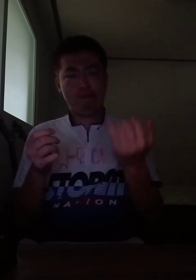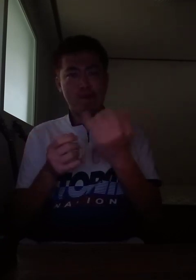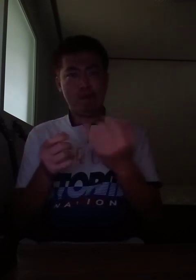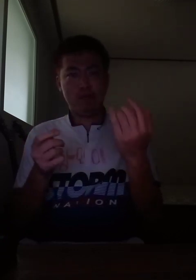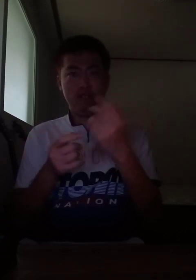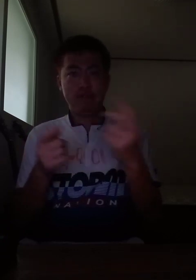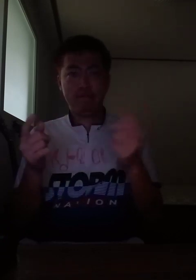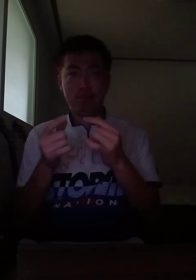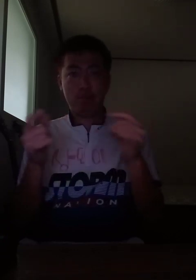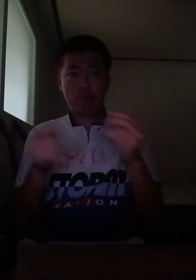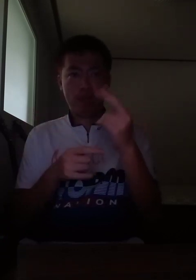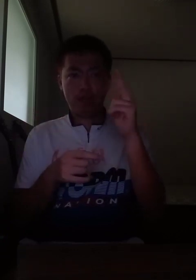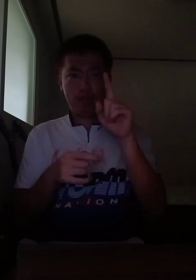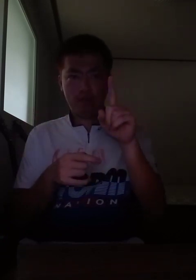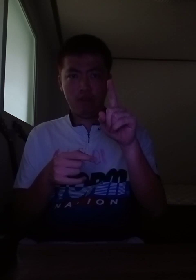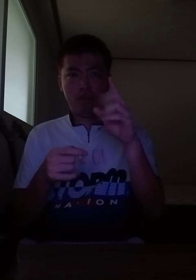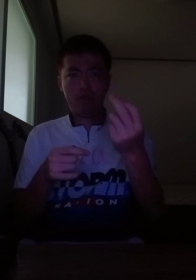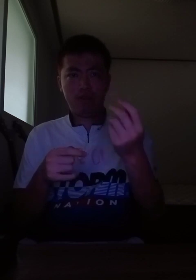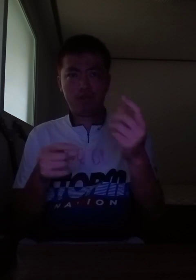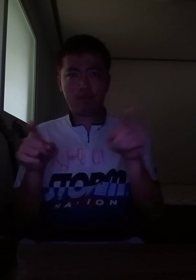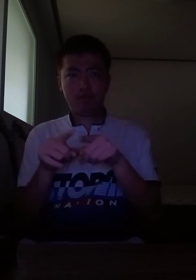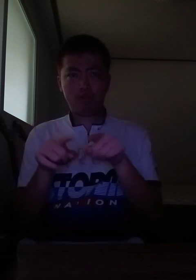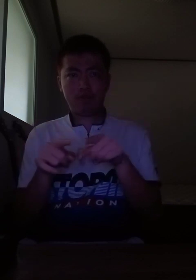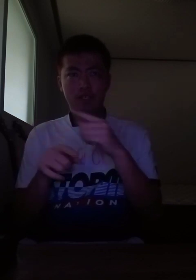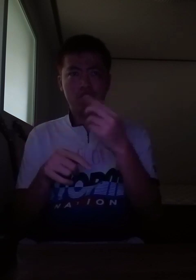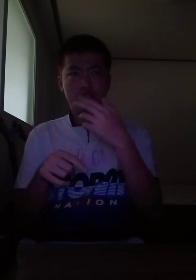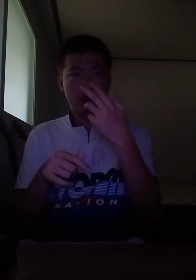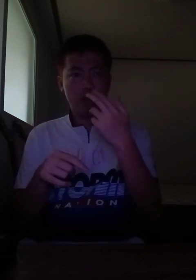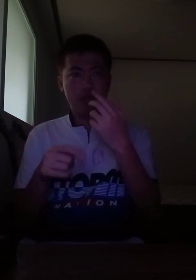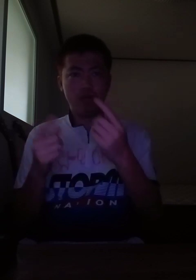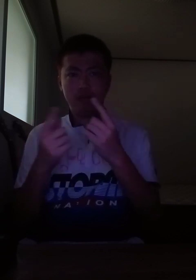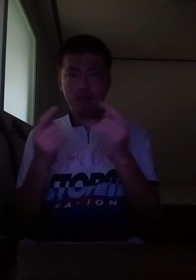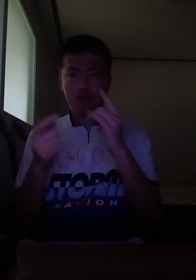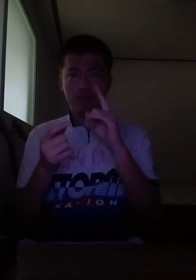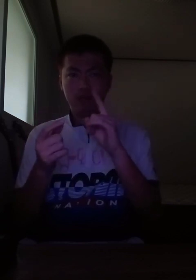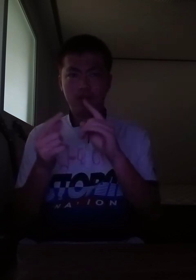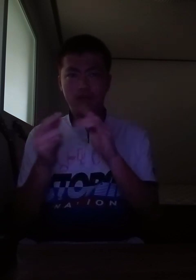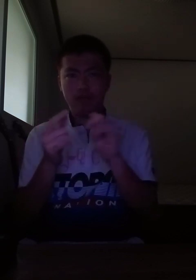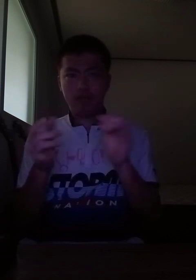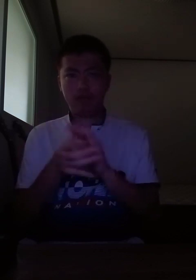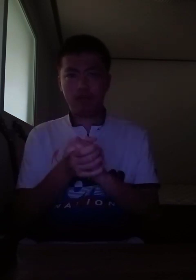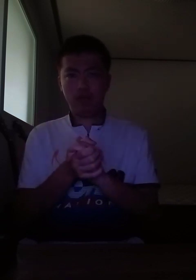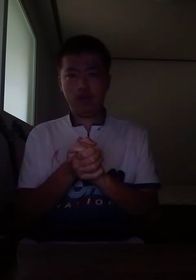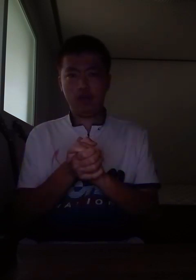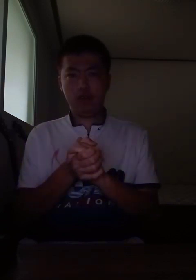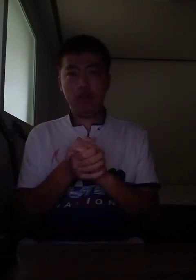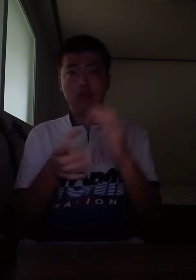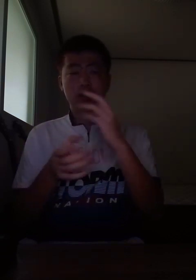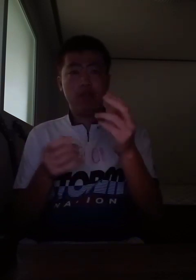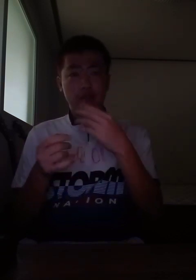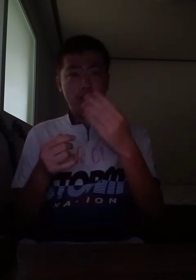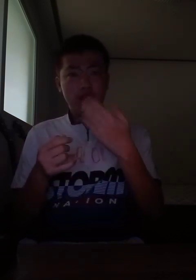여자 화장실에 누르는 비상벨과 함께 음성인식 비상벨이 시범 설치됐습니다. 음성인식 비상벨은